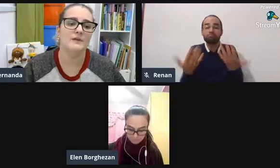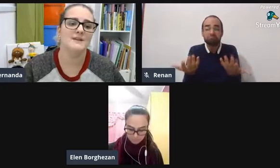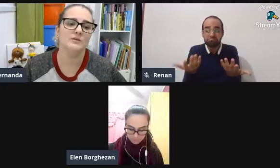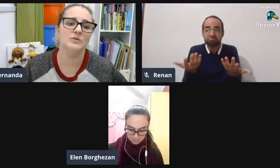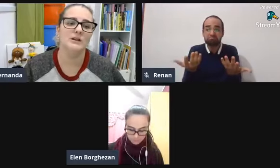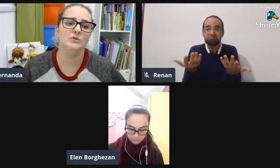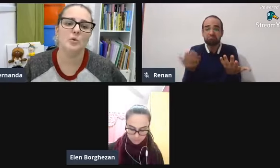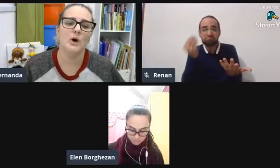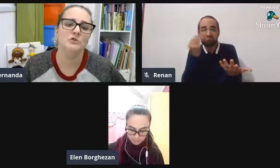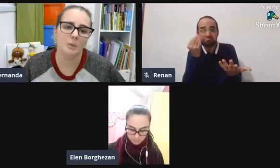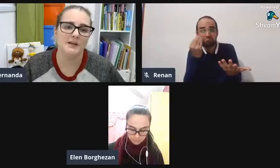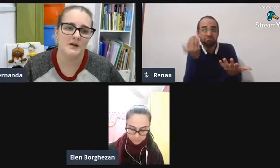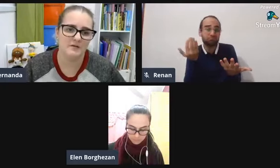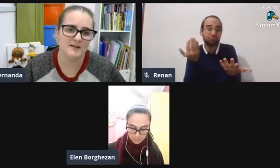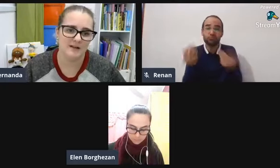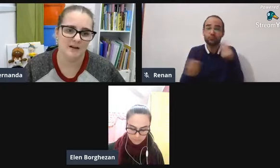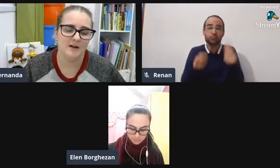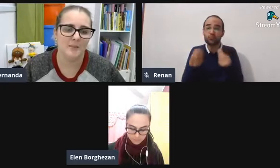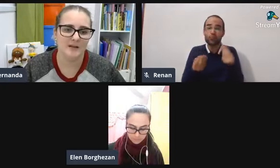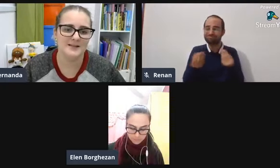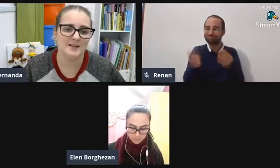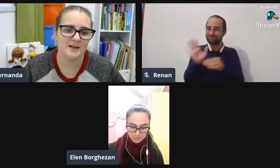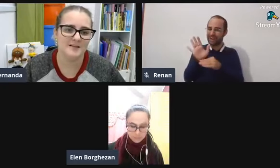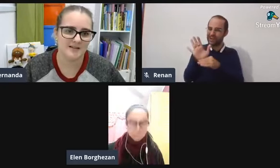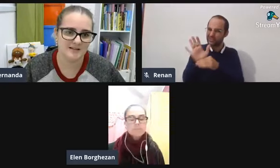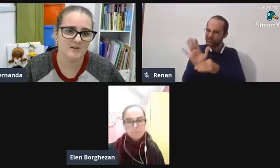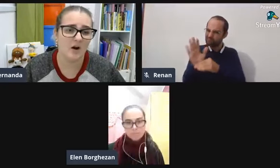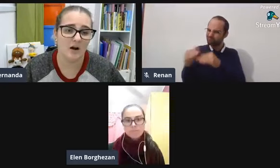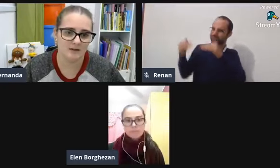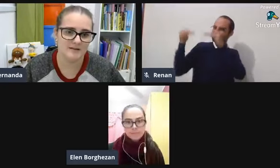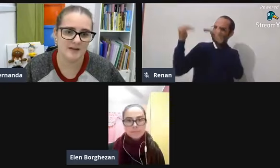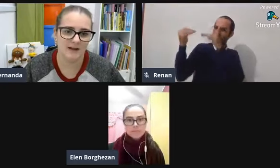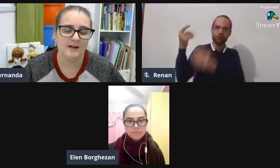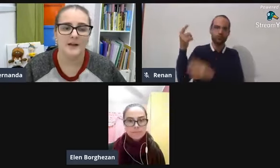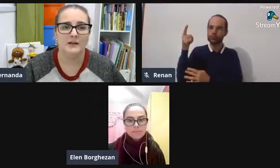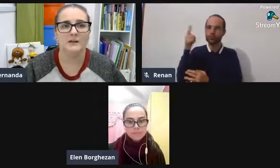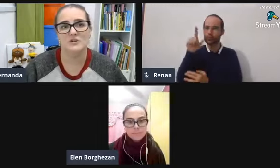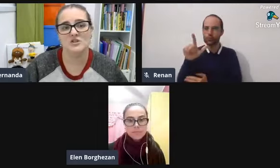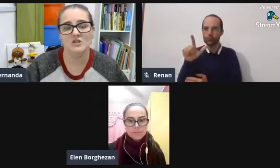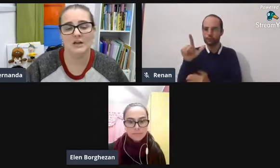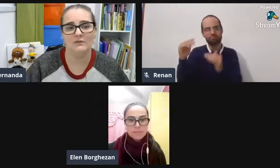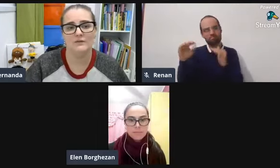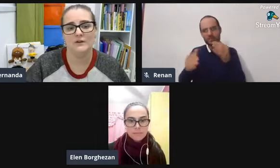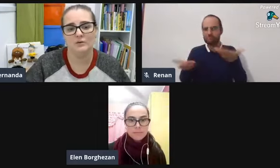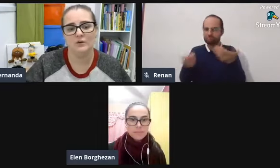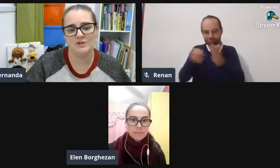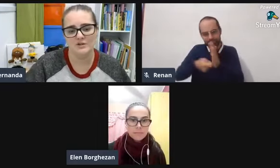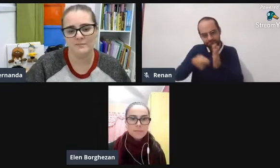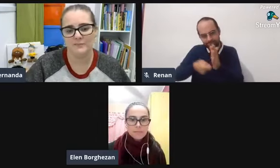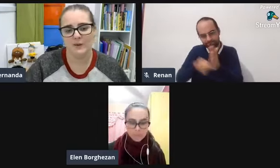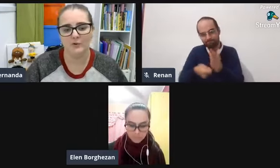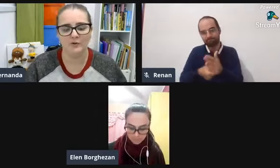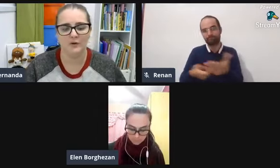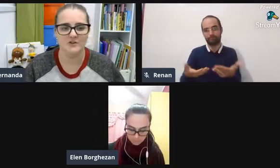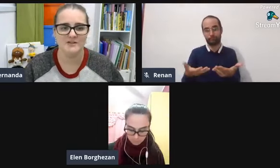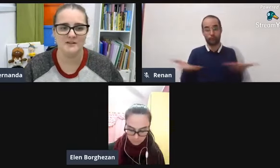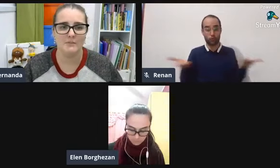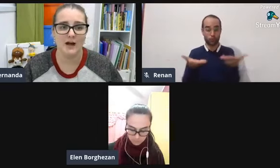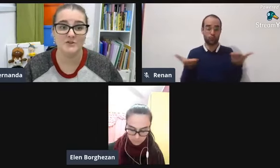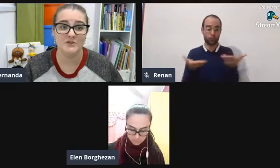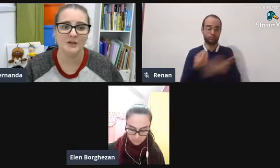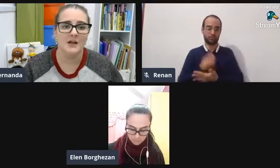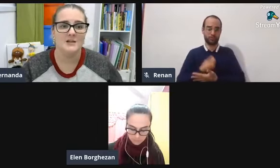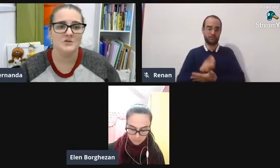talvez não fazendo tanto quanto poderiam fazer pelas crianças nas escolas, né? Então, a gente tem vivido hoje muito forte